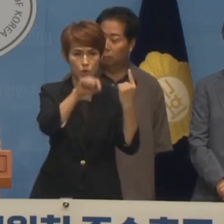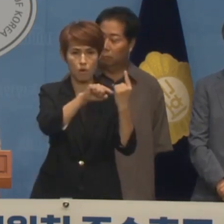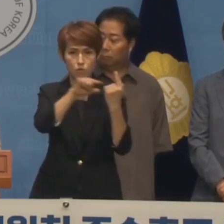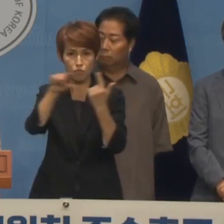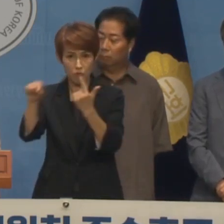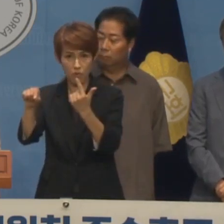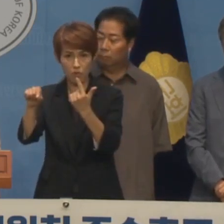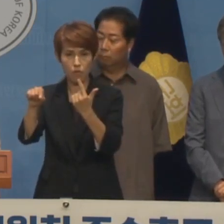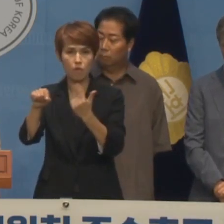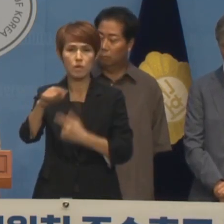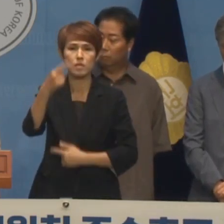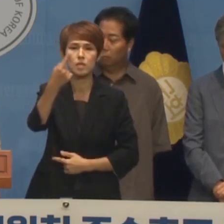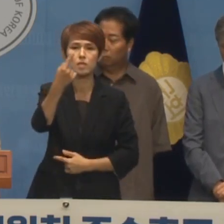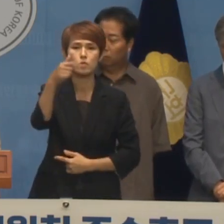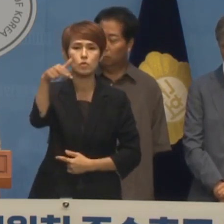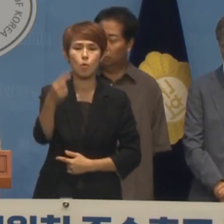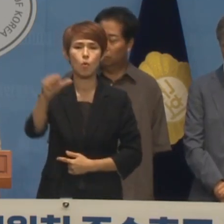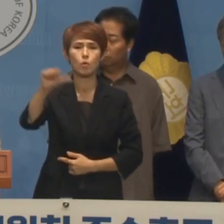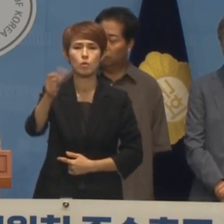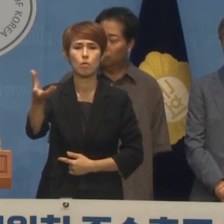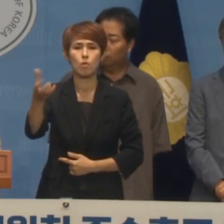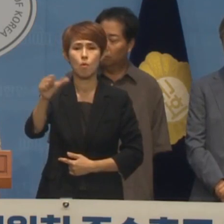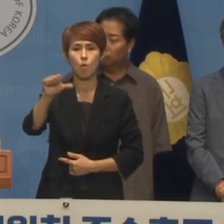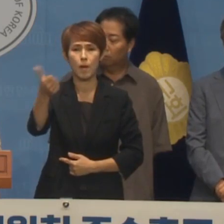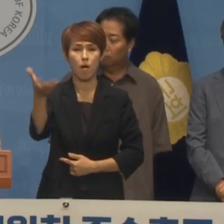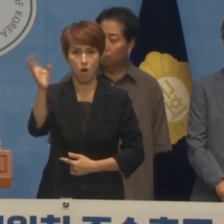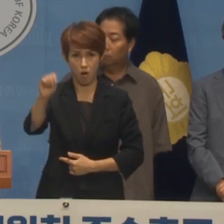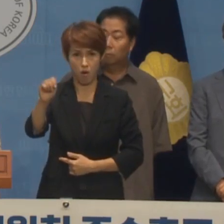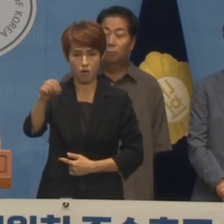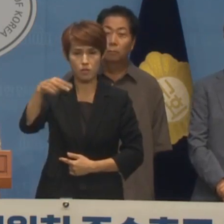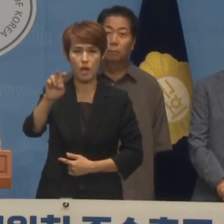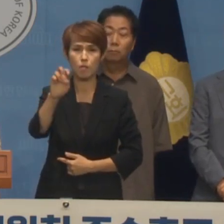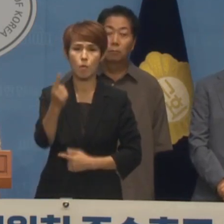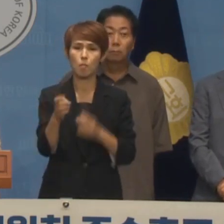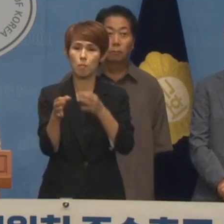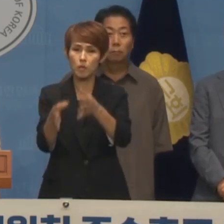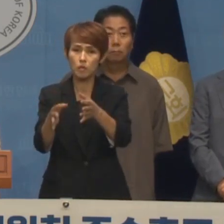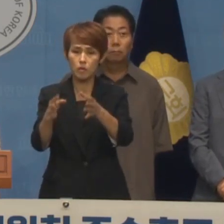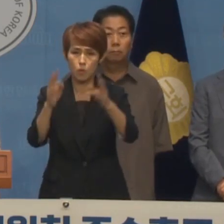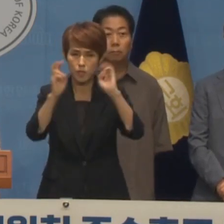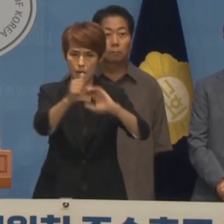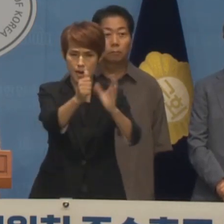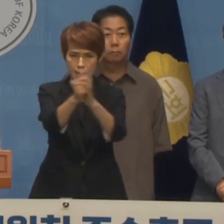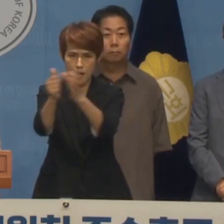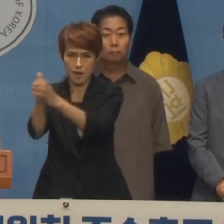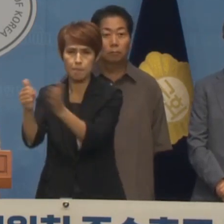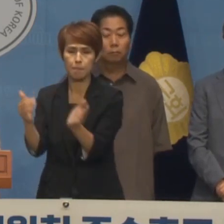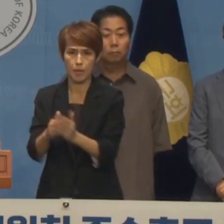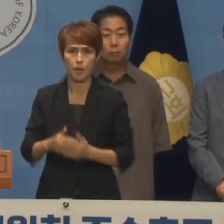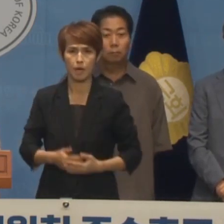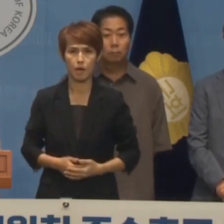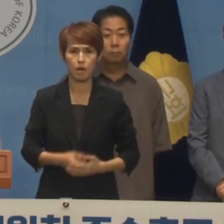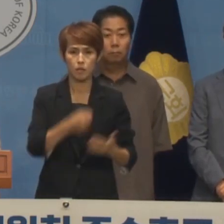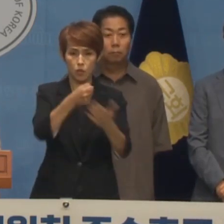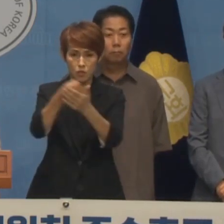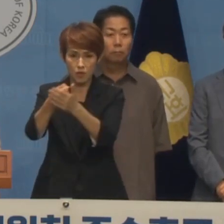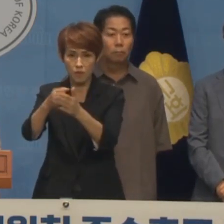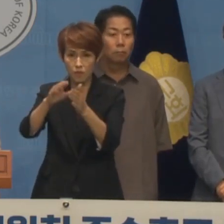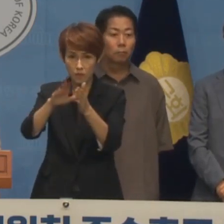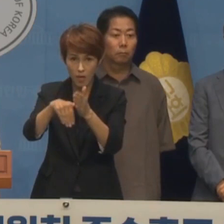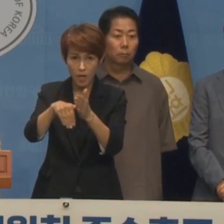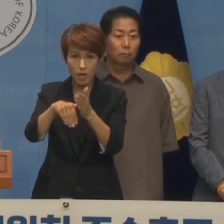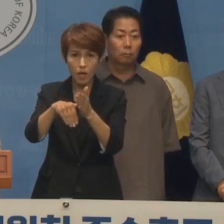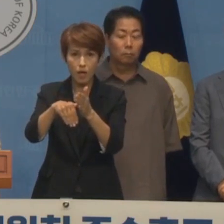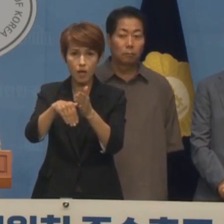1조 5,500억 원 규모의 사모펀드 위탁운용사 선정이 이루어졌다. 그런데 이번에